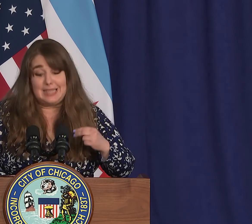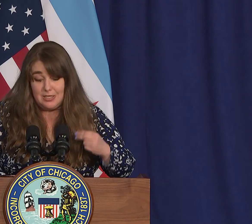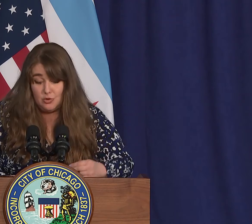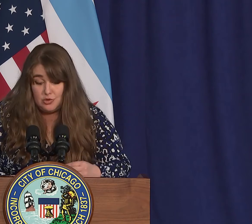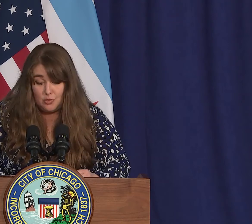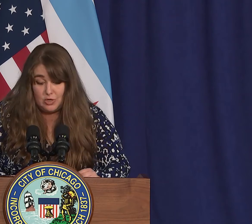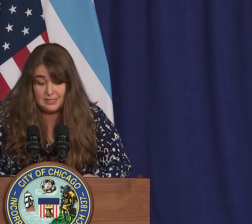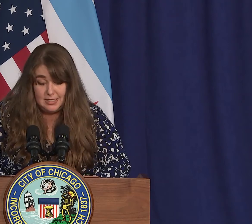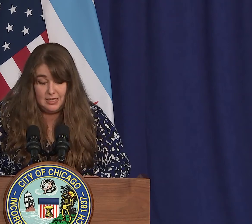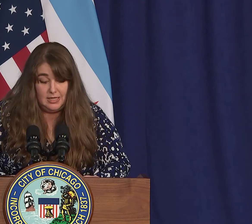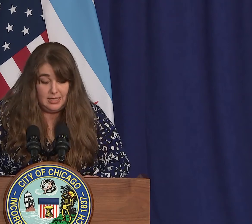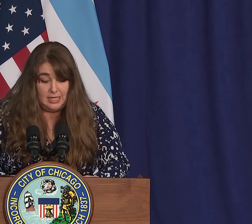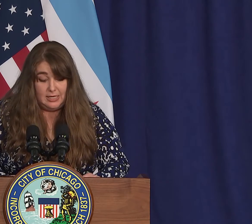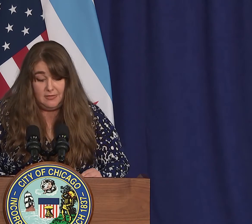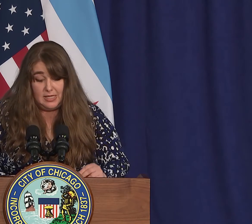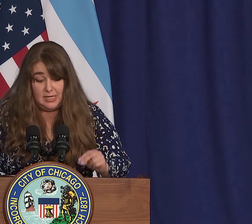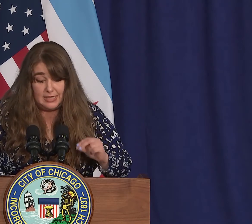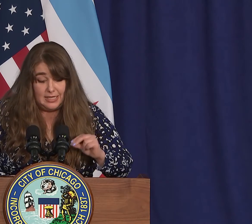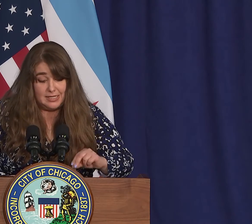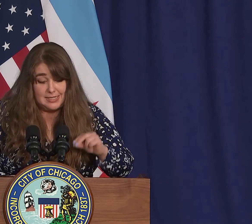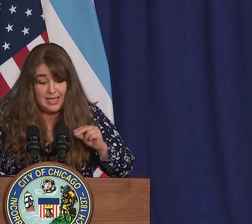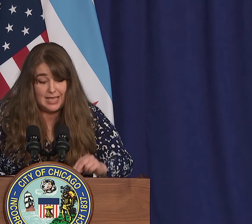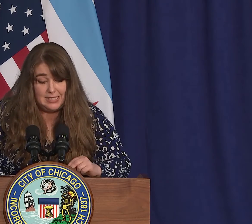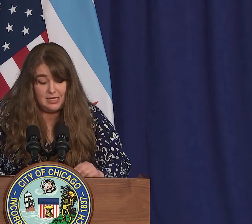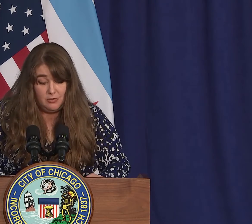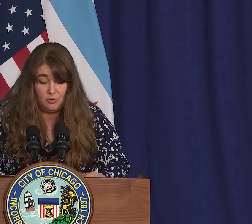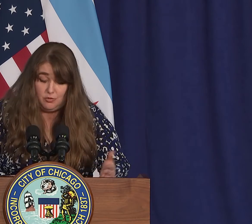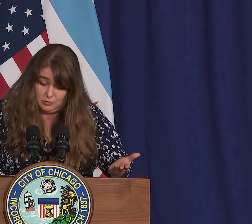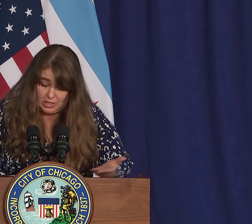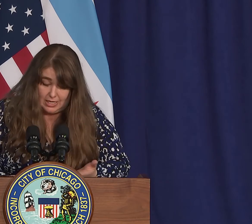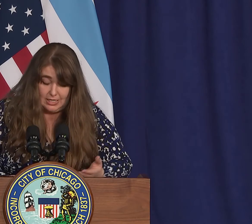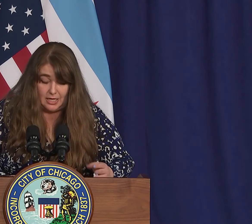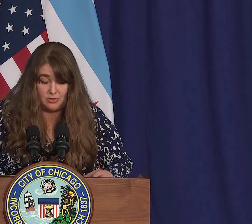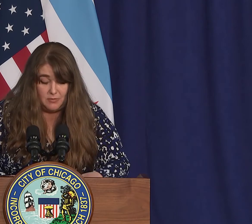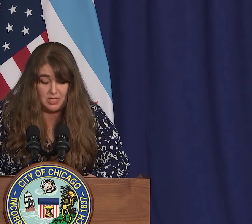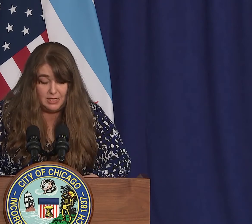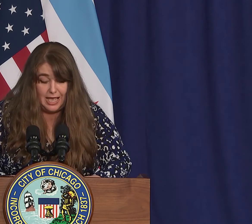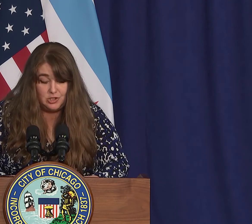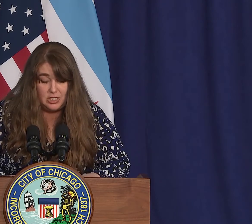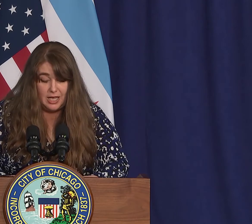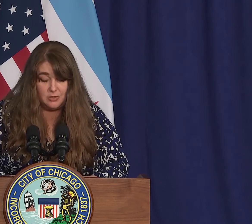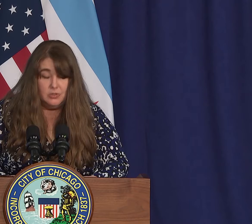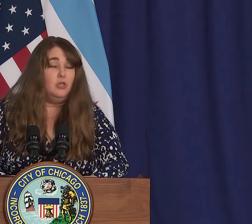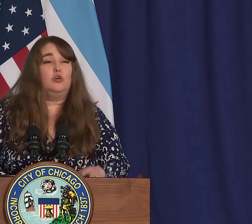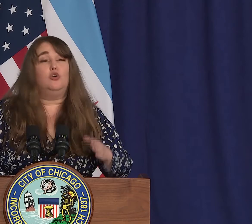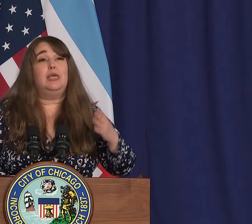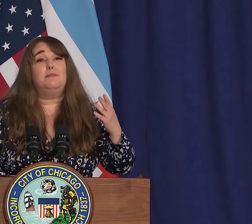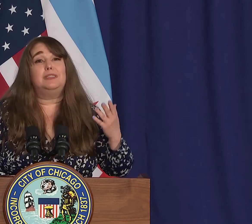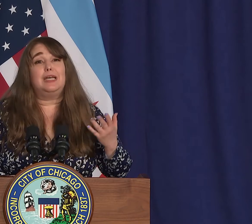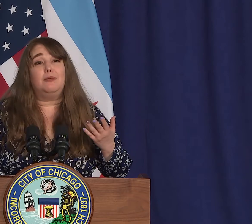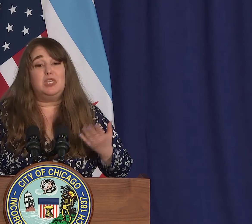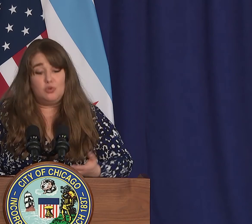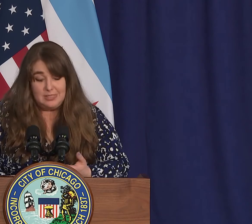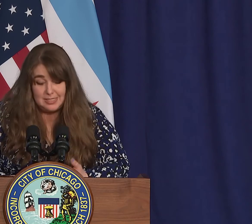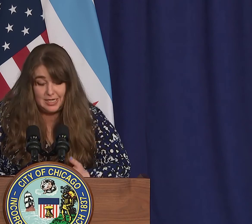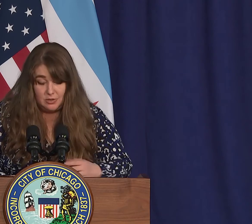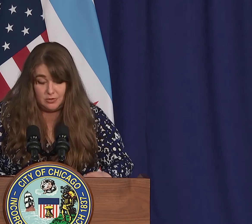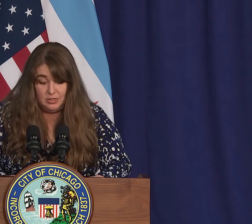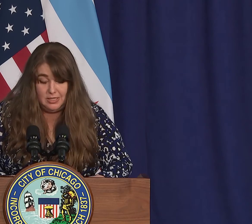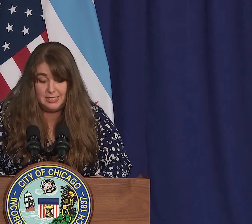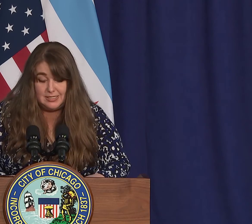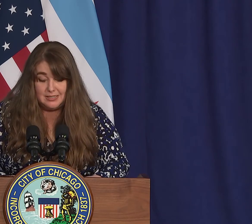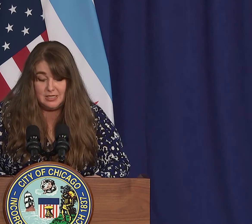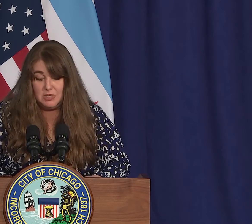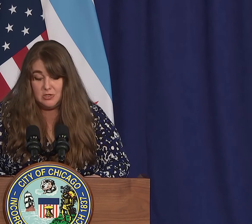de 72 horas del aterrizaje aquí o llegar en carro también a Chicago, con enmascaramiento